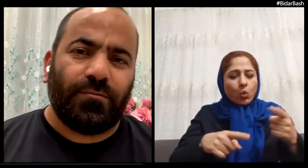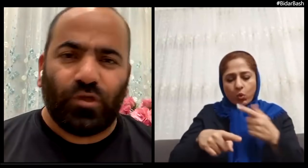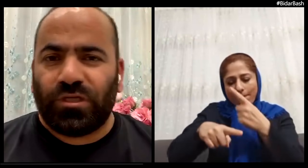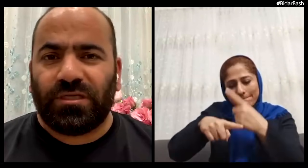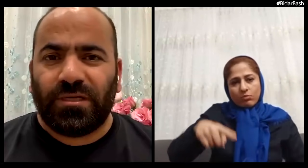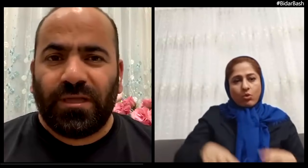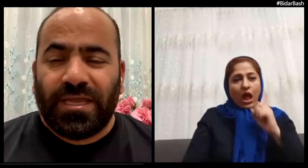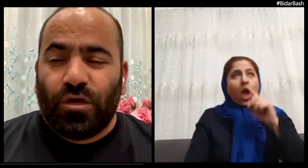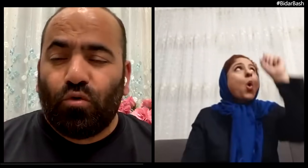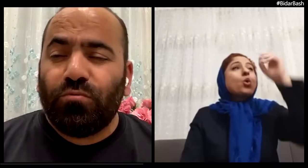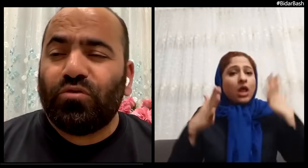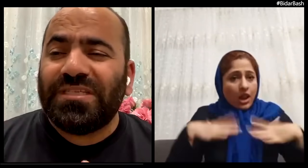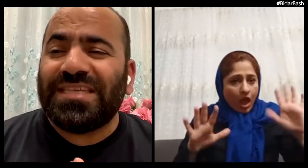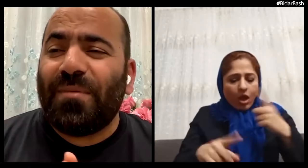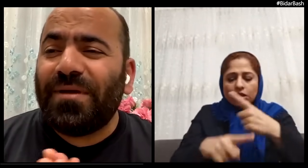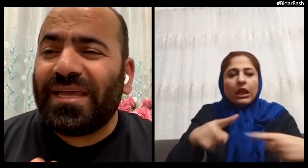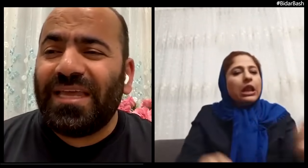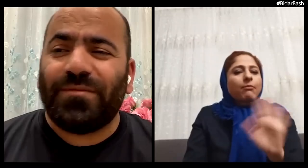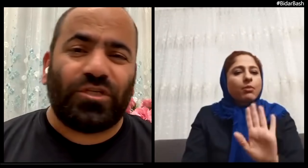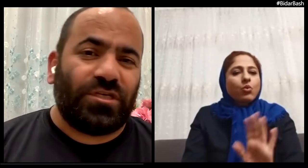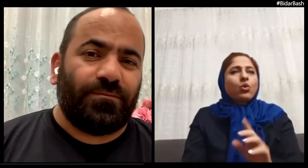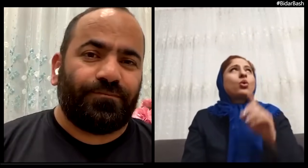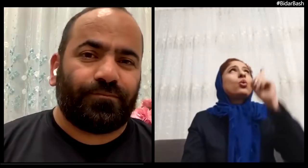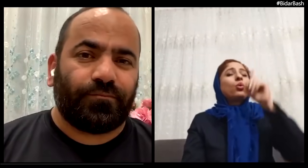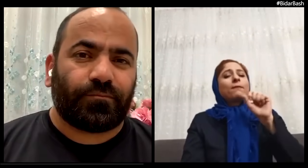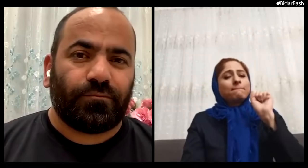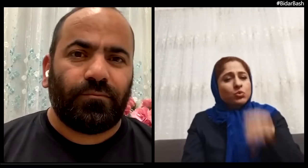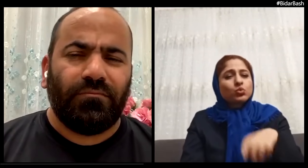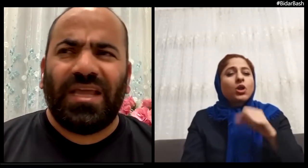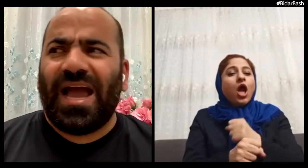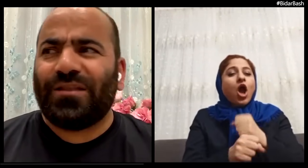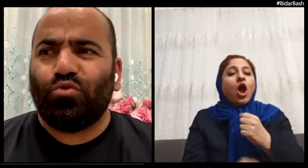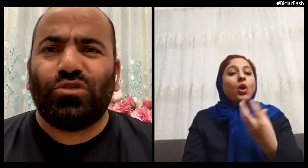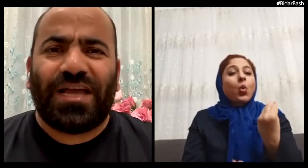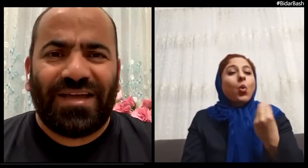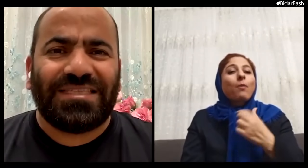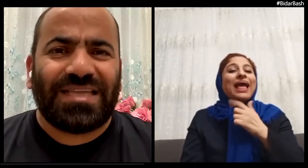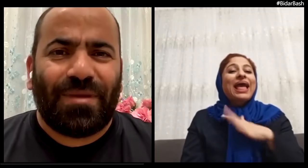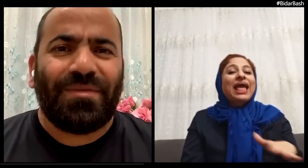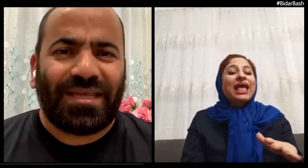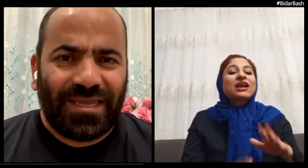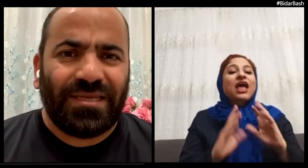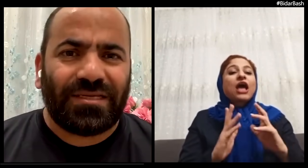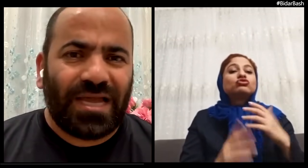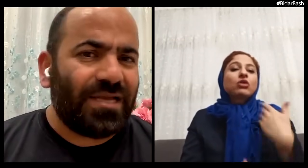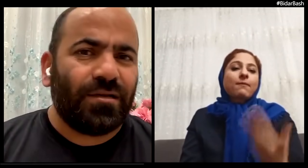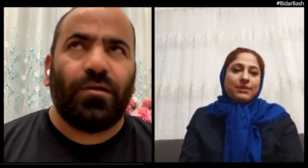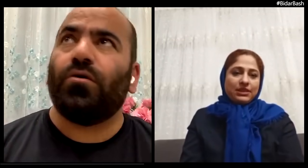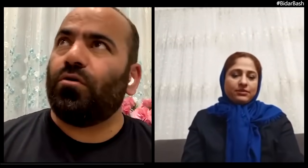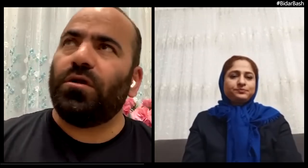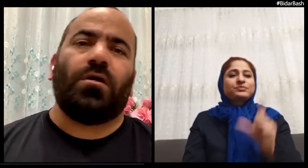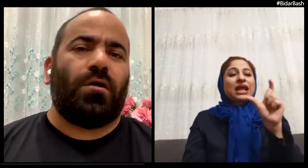بکنه. میدونید اون میتونه سبب خیر بشه، یه عدو شود سبب خیر